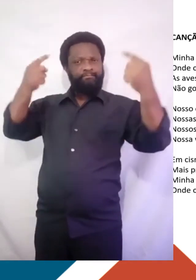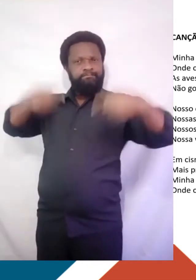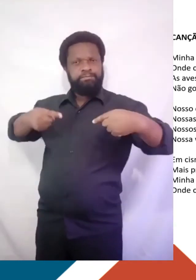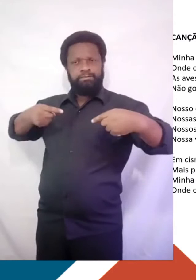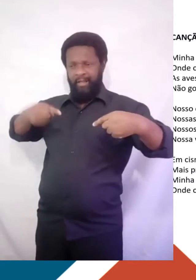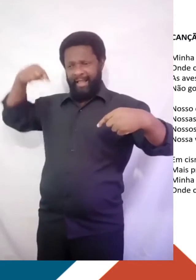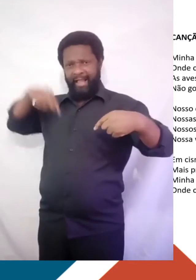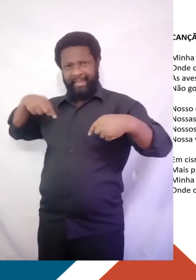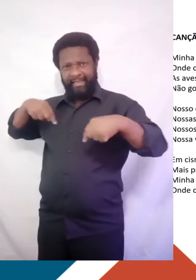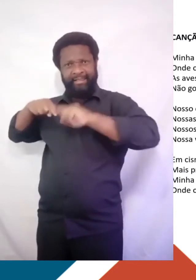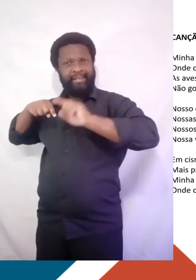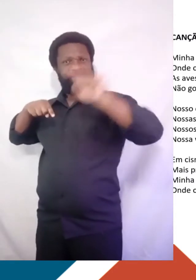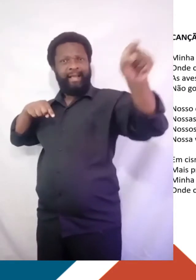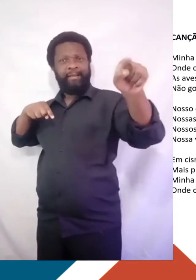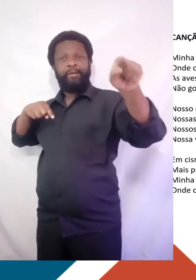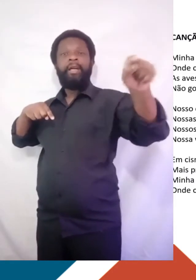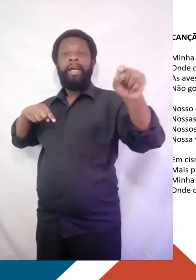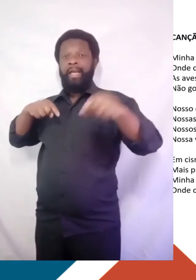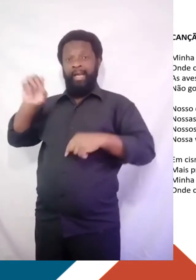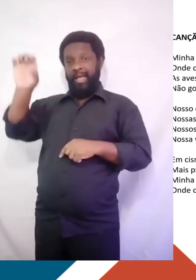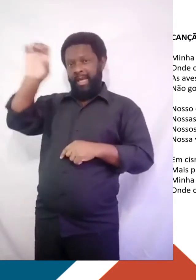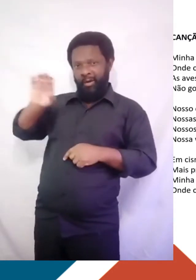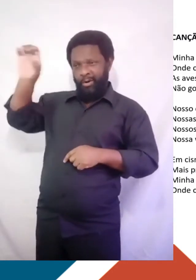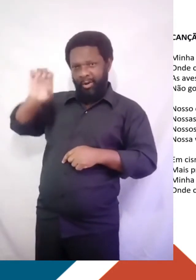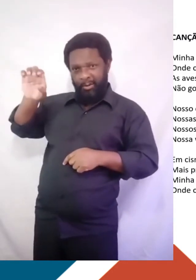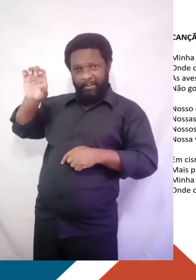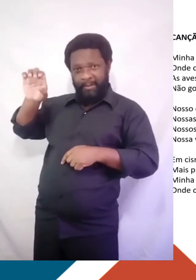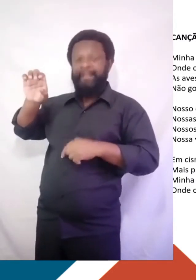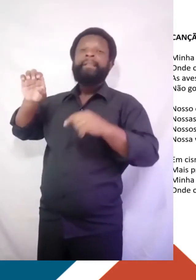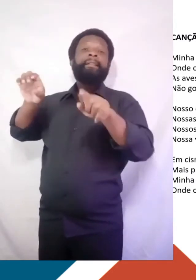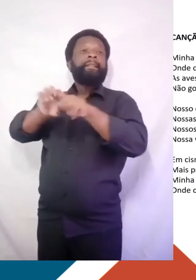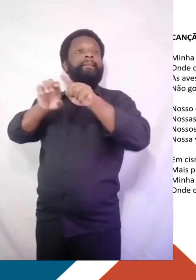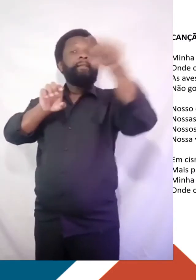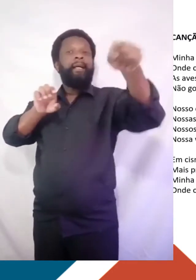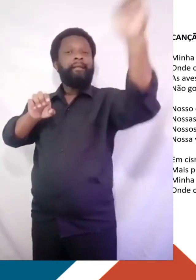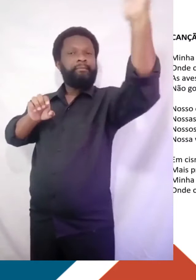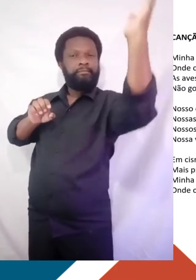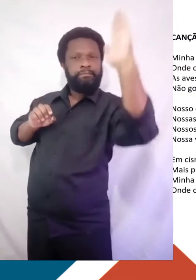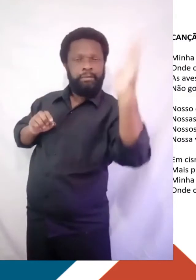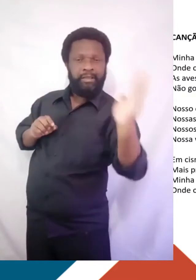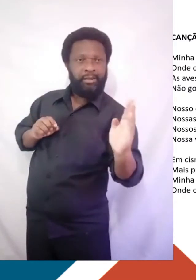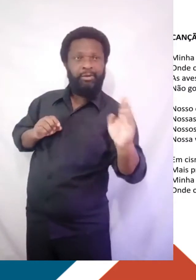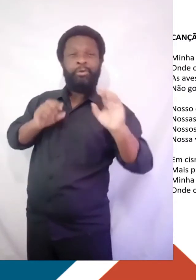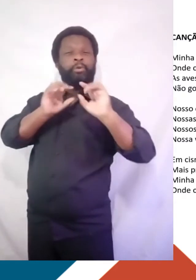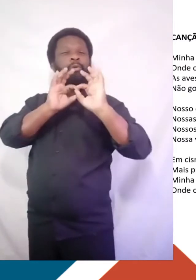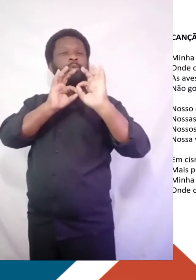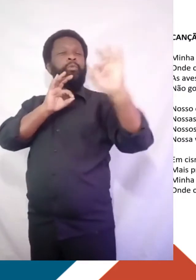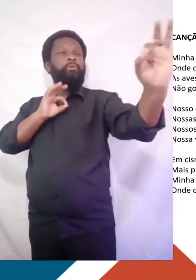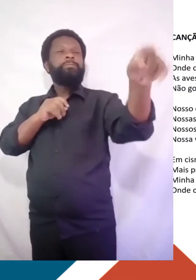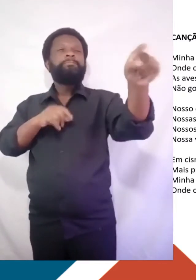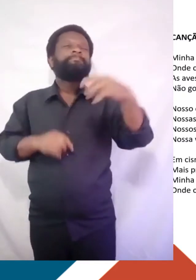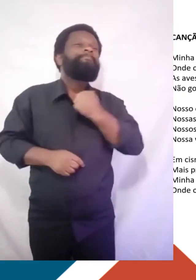entre o aqui e o lá, entre a Europa, terra do colonizador, onde o eu lírico encontra-se exilado, e um Brasil que